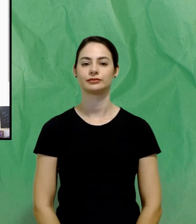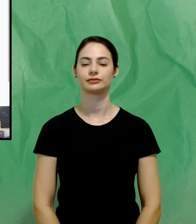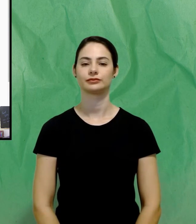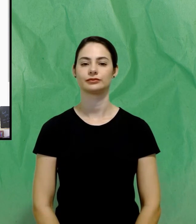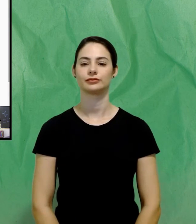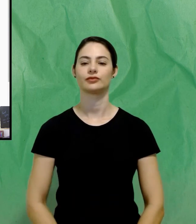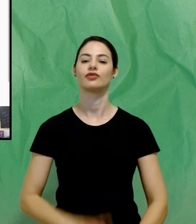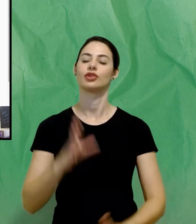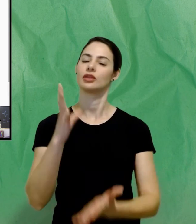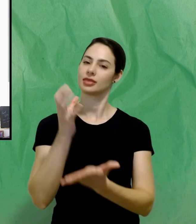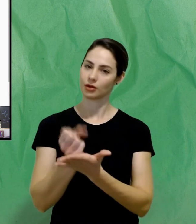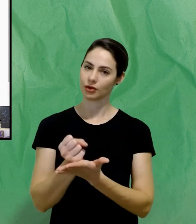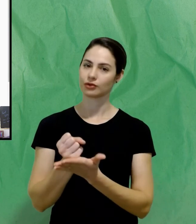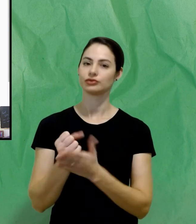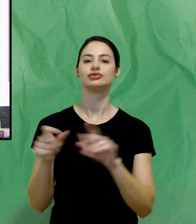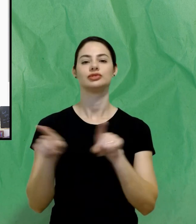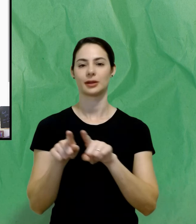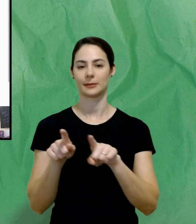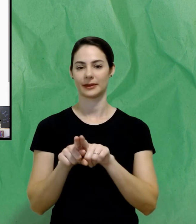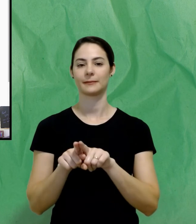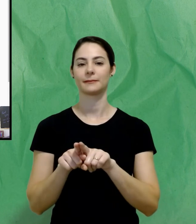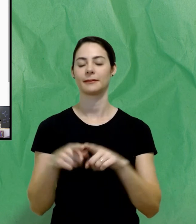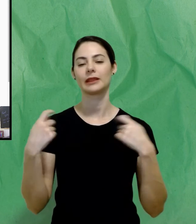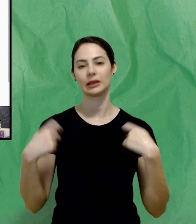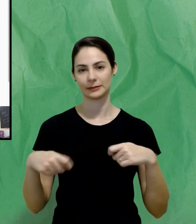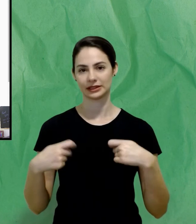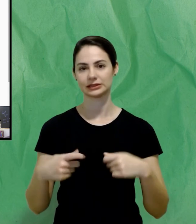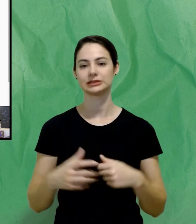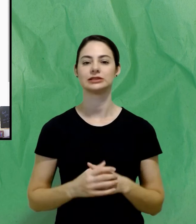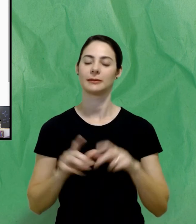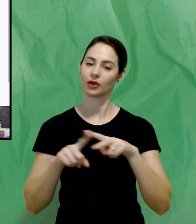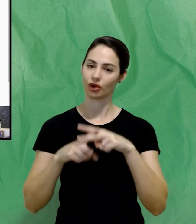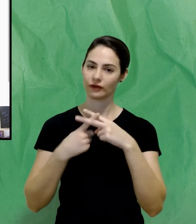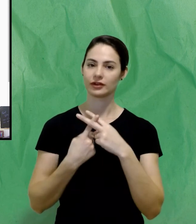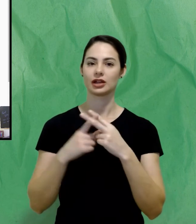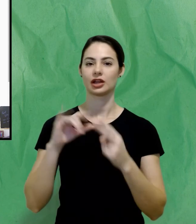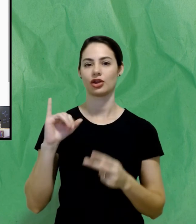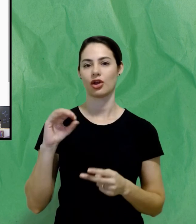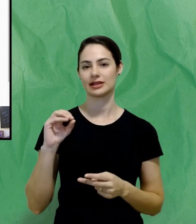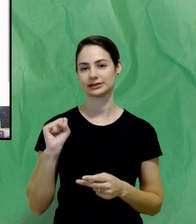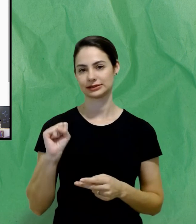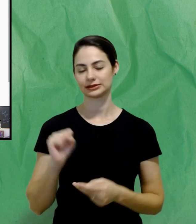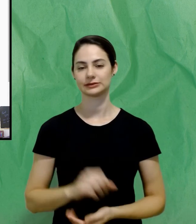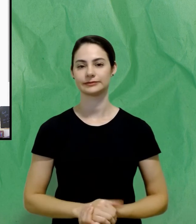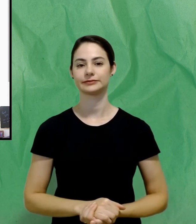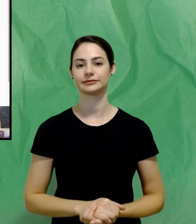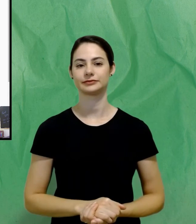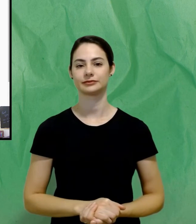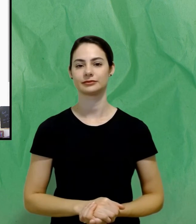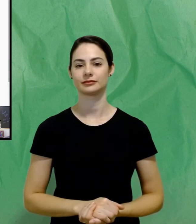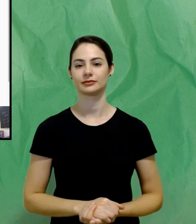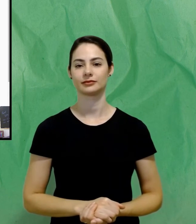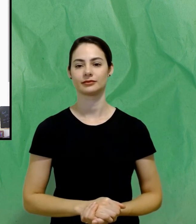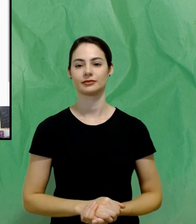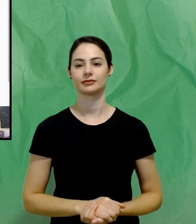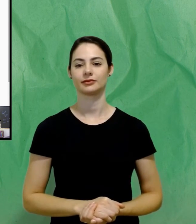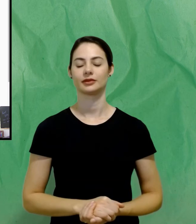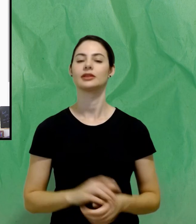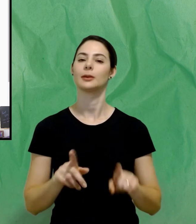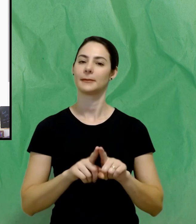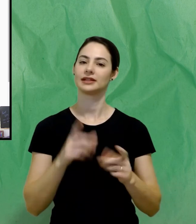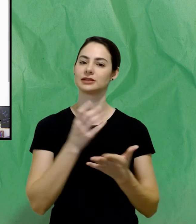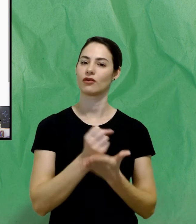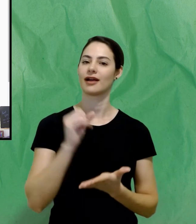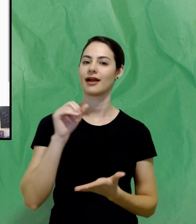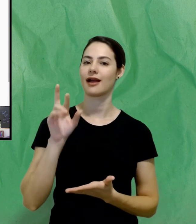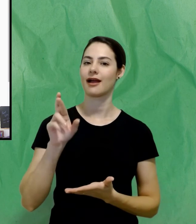E vou baixar também o arquivo aqui necessário da configuração do iOS para salvar ele também na raiz do meu projeto,